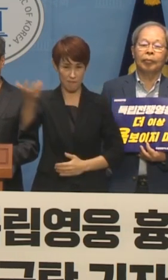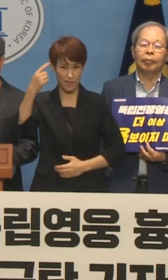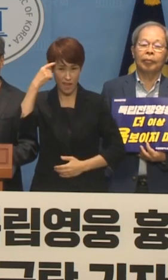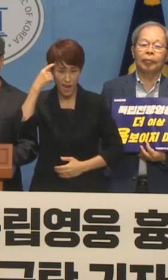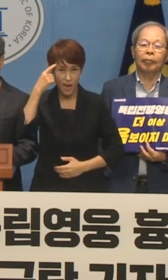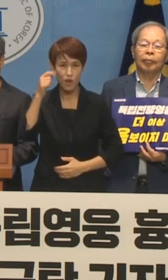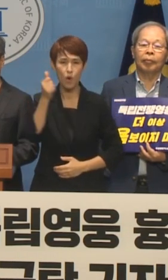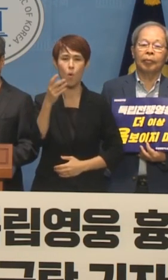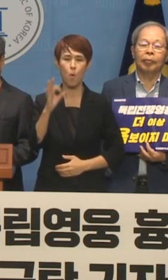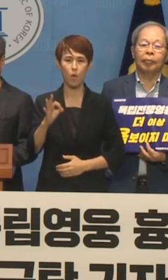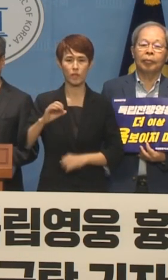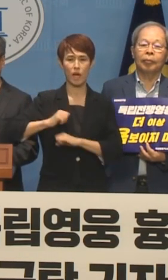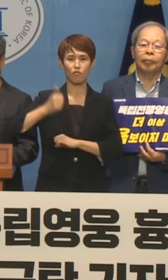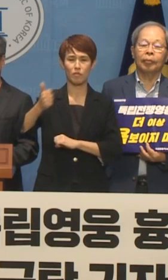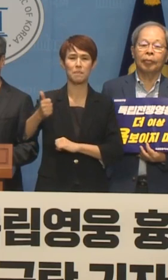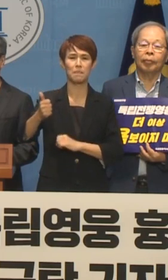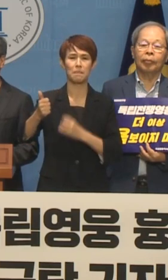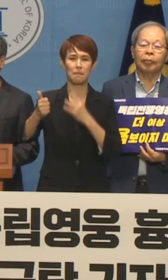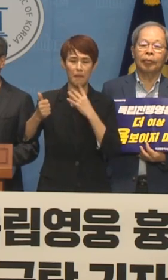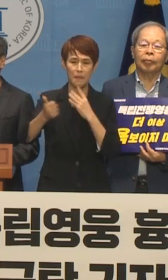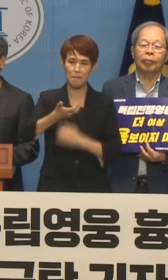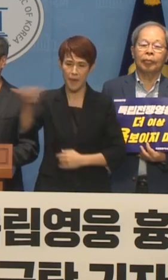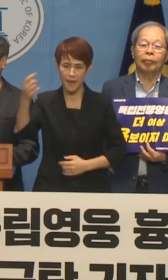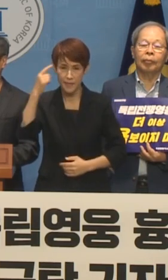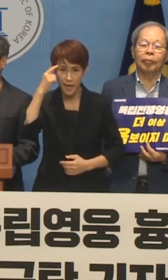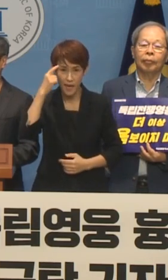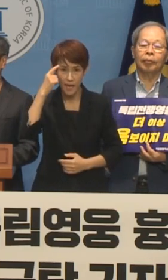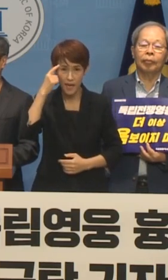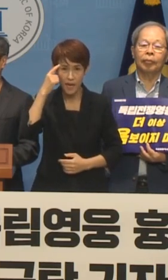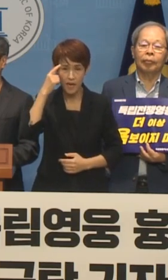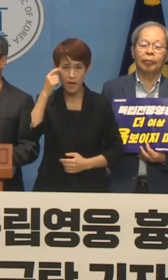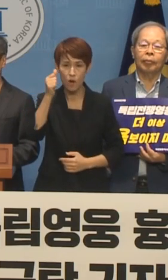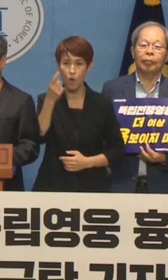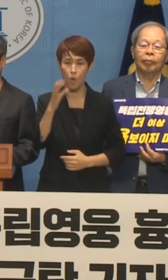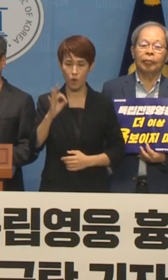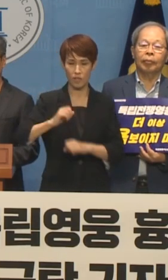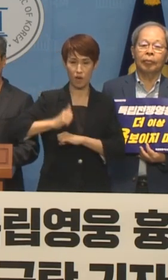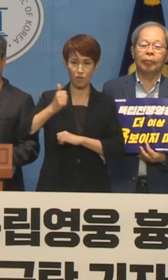그러다 이제 홍범도 장군의 색깔 씌우기를 해서 홍범도 장군만 권리